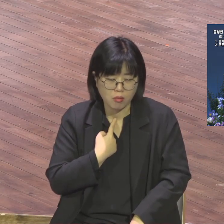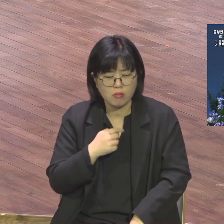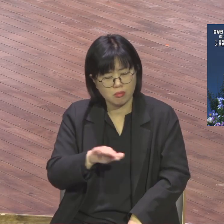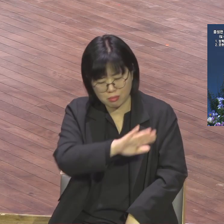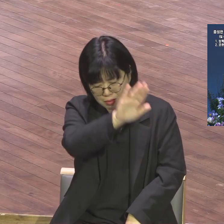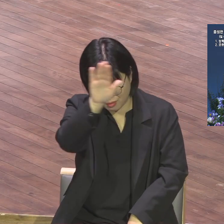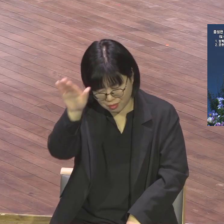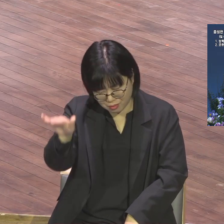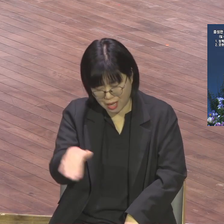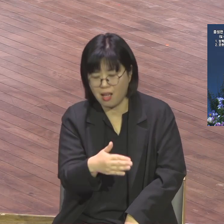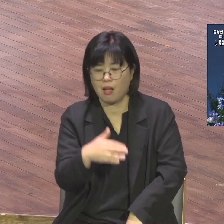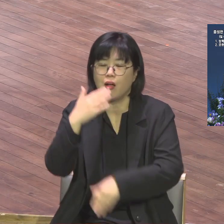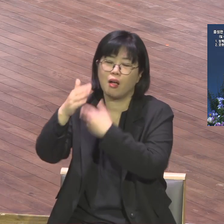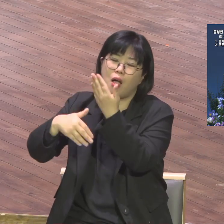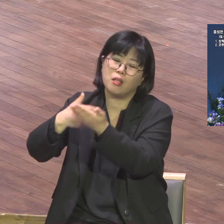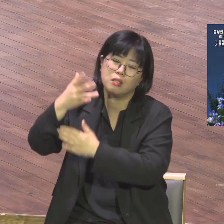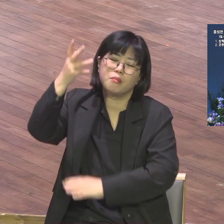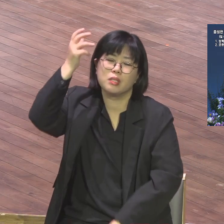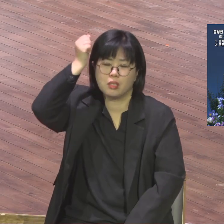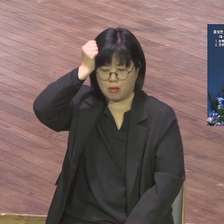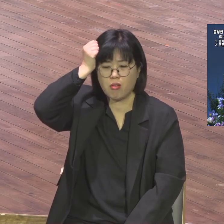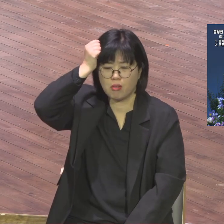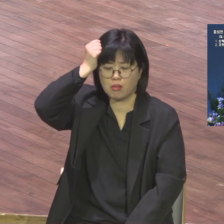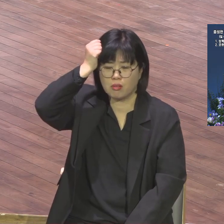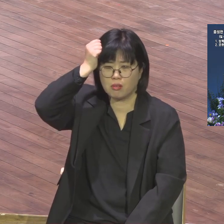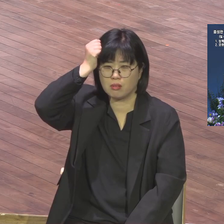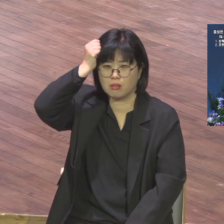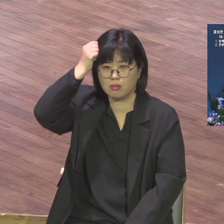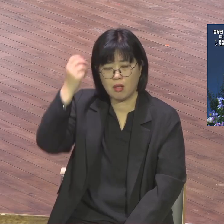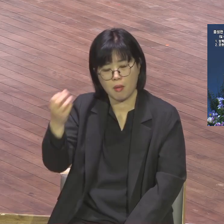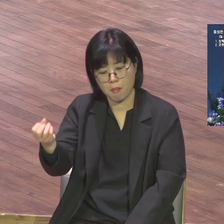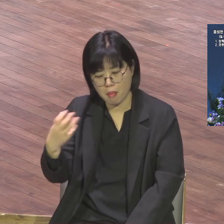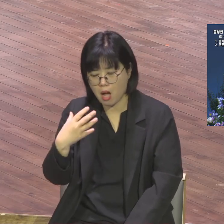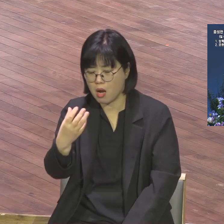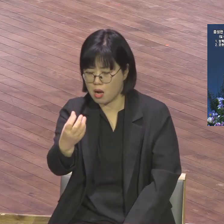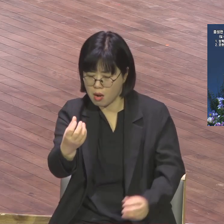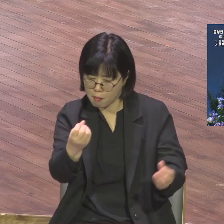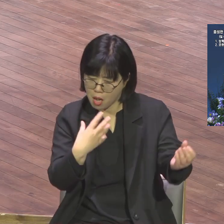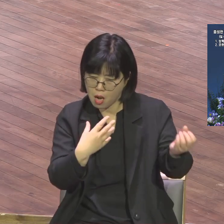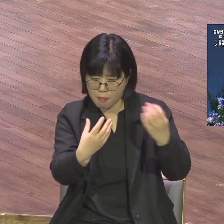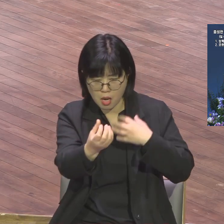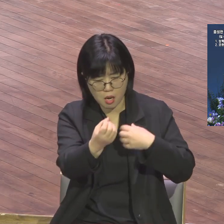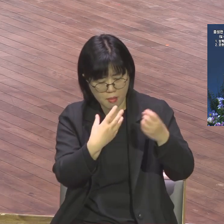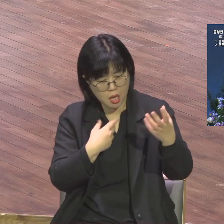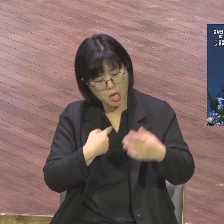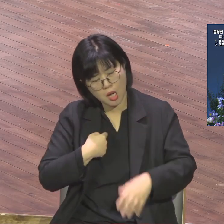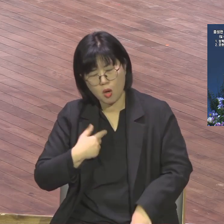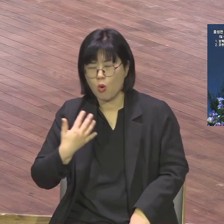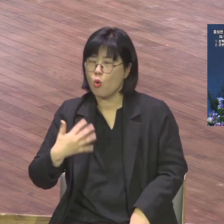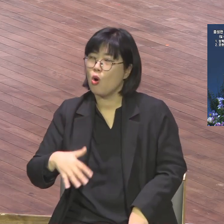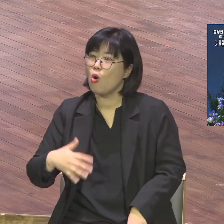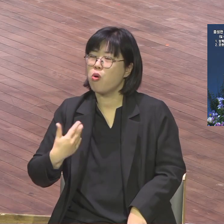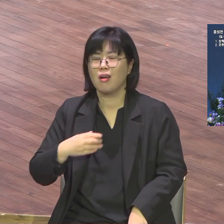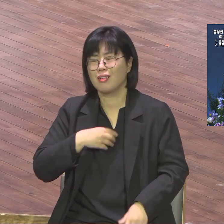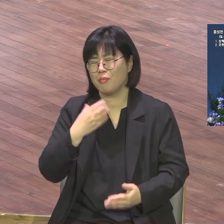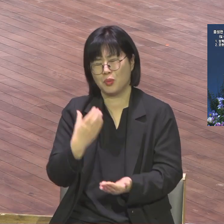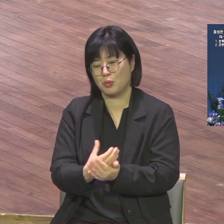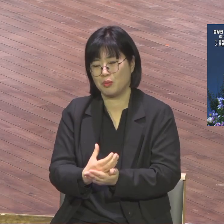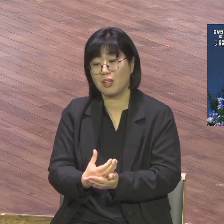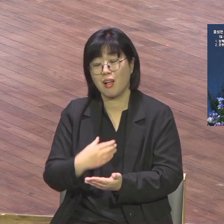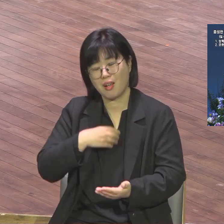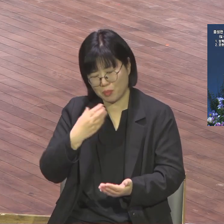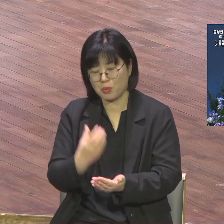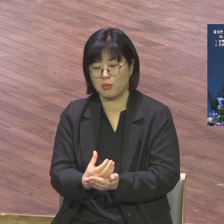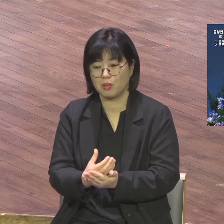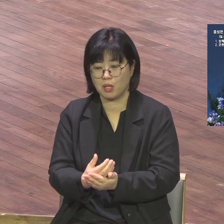너무 많아요, 지금도. 제가 다 듣고, 단 못 들어도 거의 다 듣고 있어요. 헌신한 분들 지금도